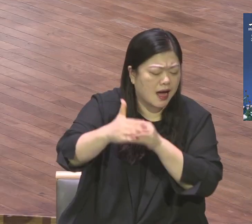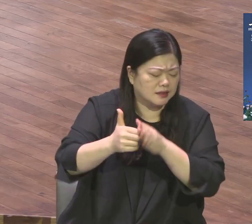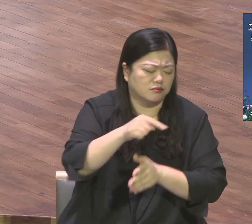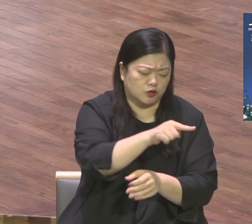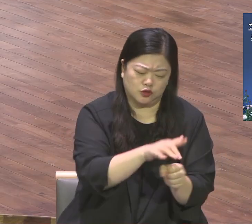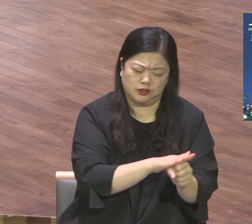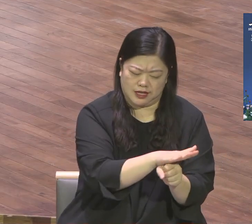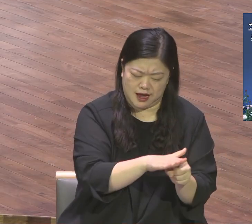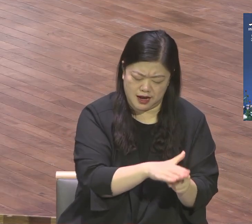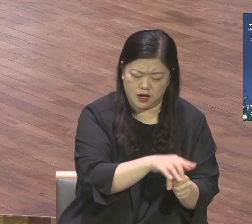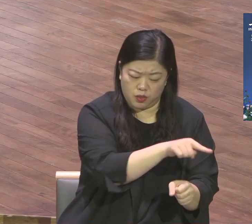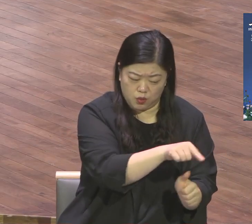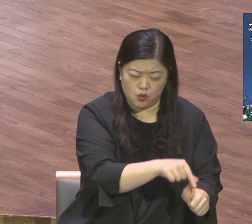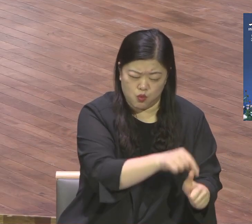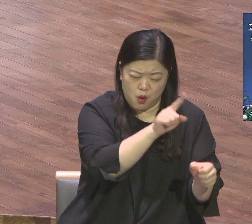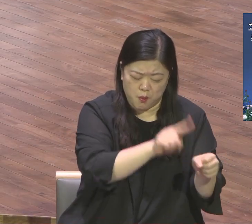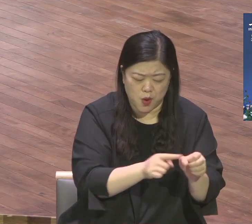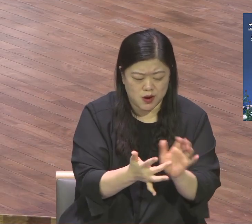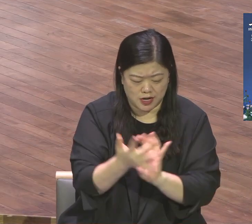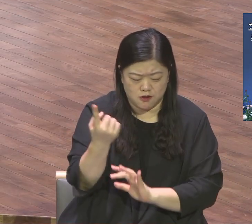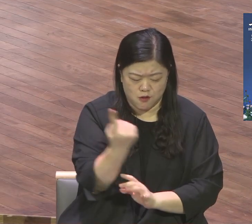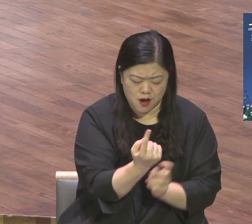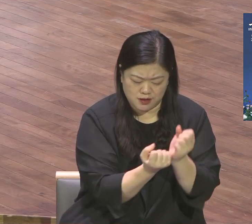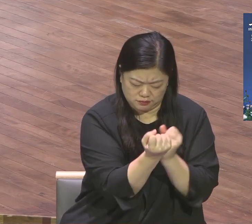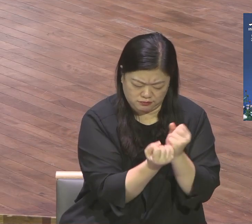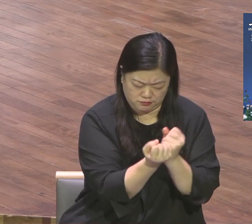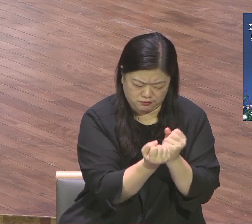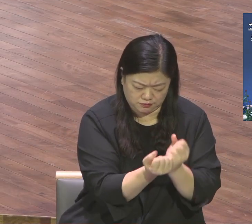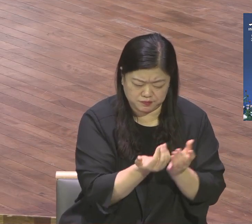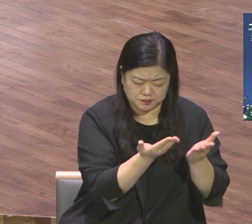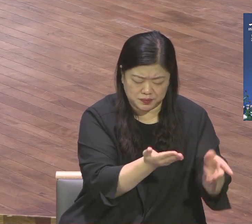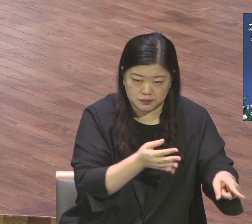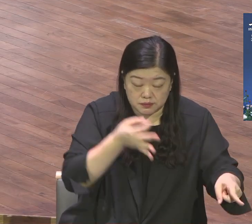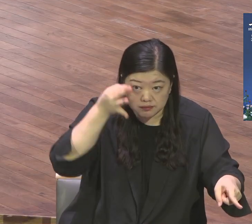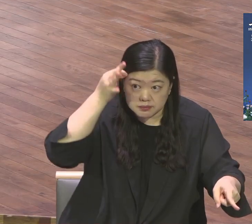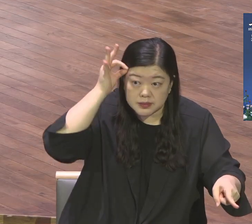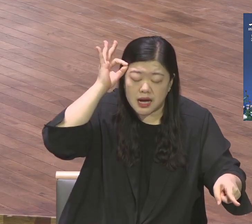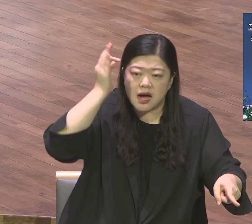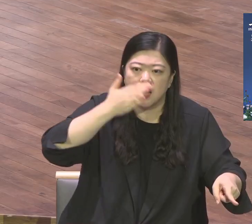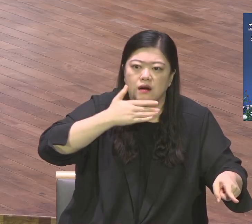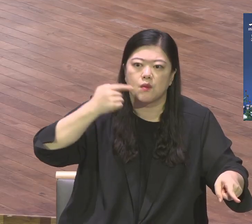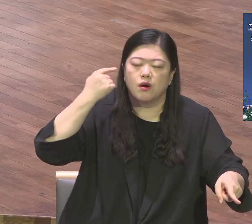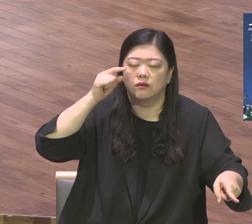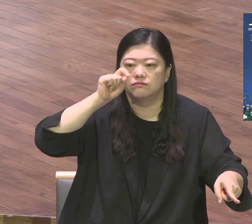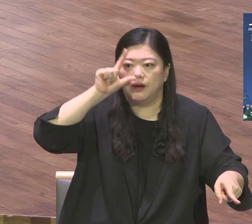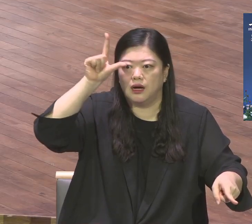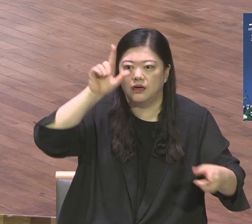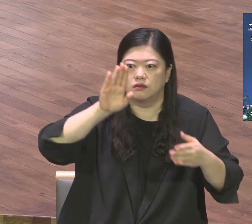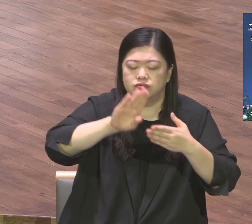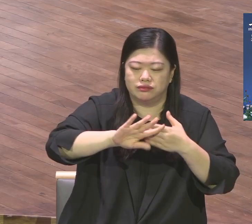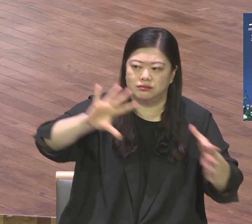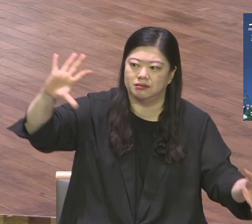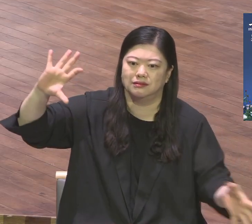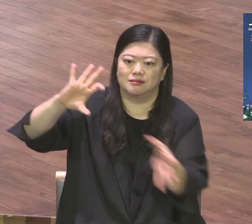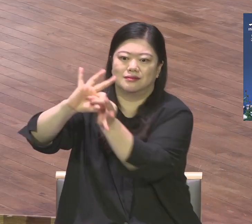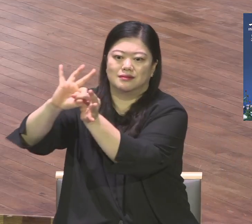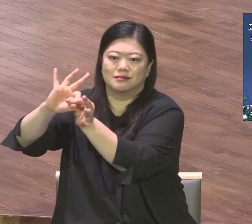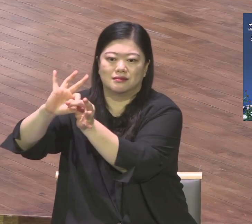하나님 예배하는 이렇게 인도해 주는. 자, 이렇게 하나님과의 사귐이 있게